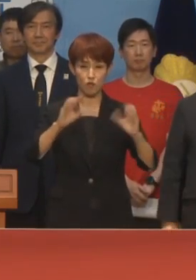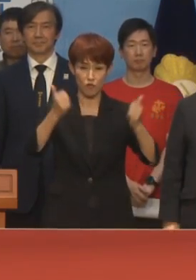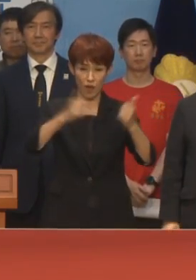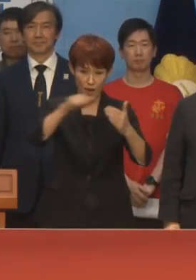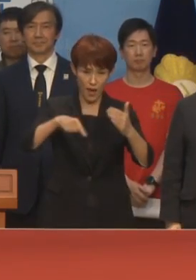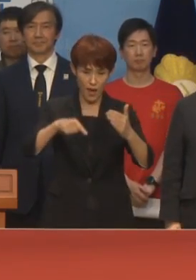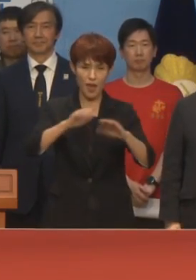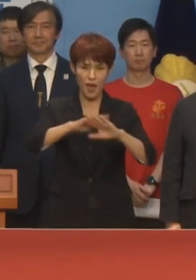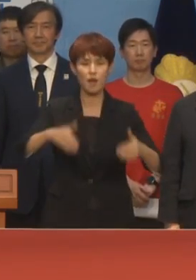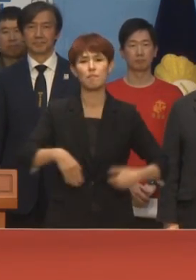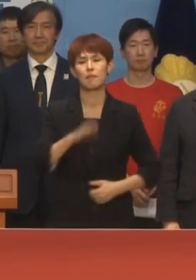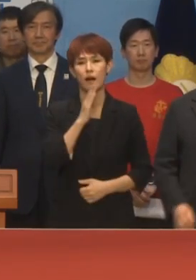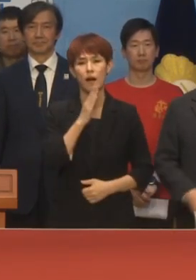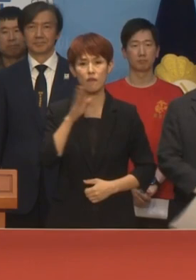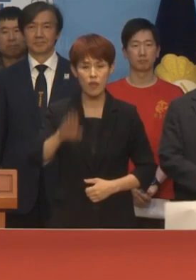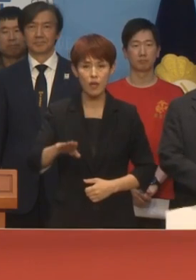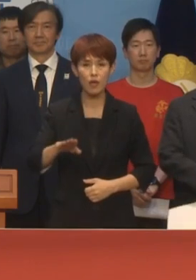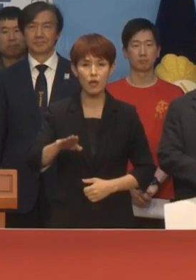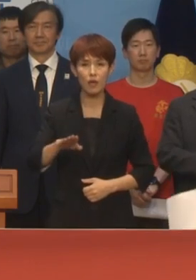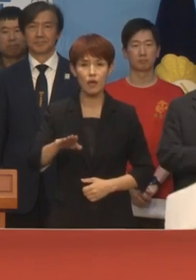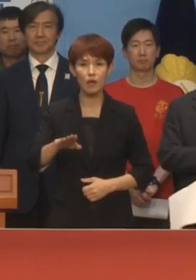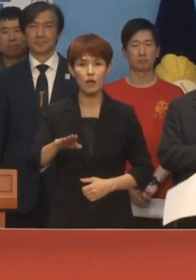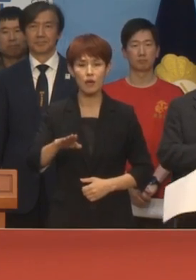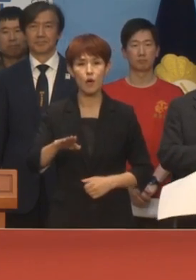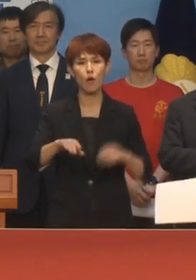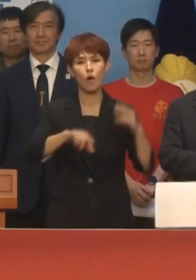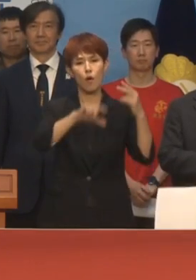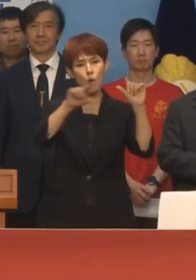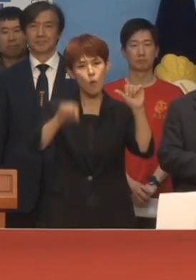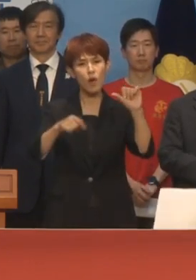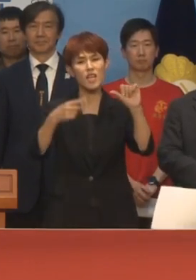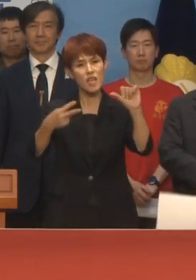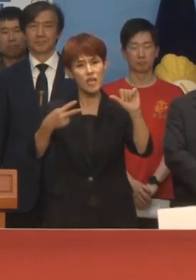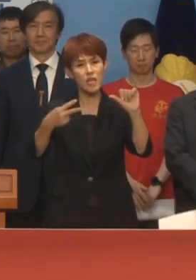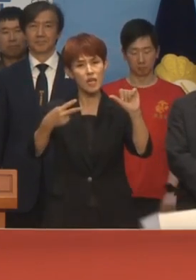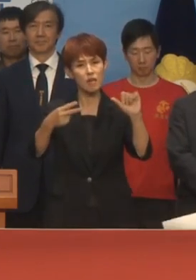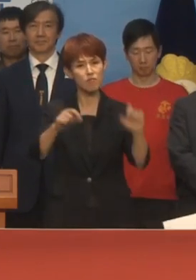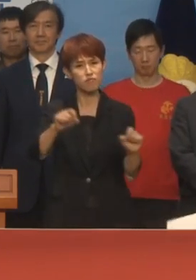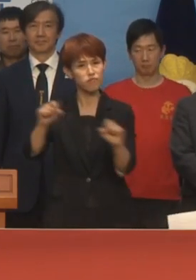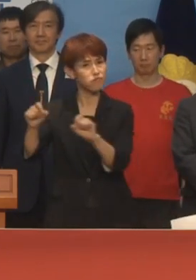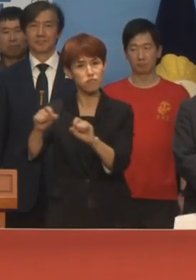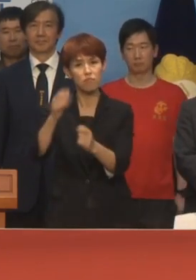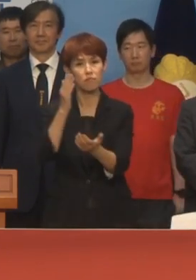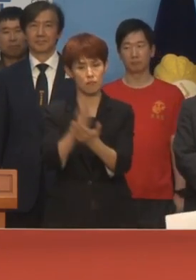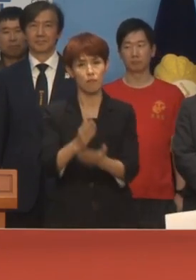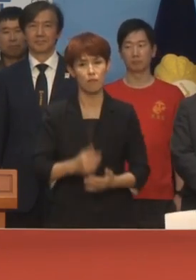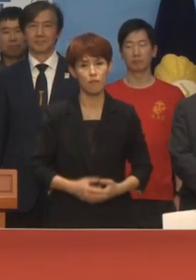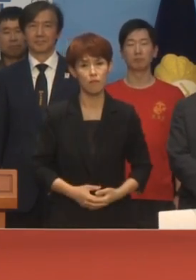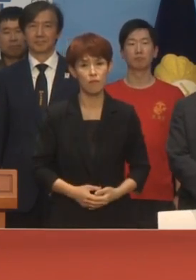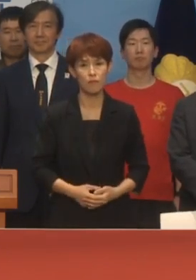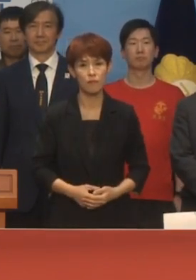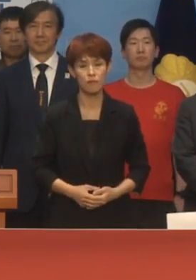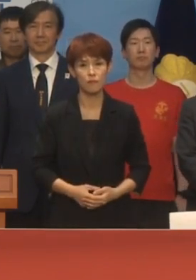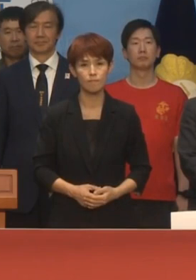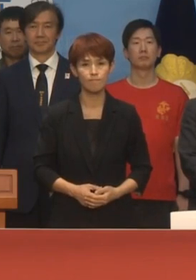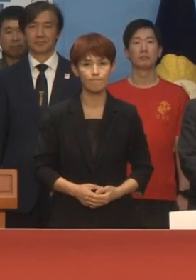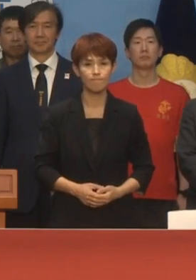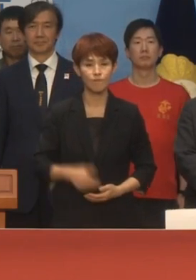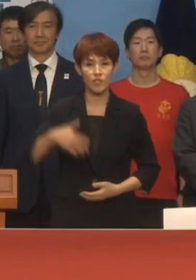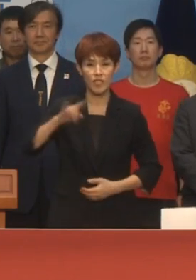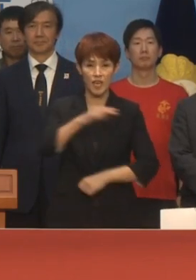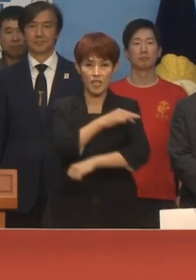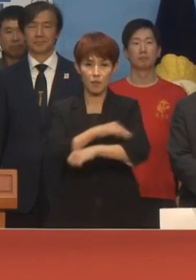타당한 일이지만 처리 시점을 굳이 5월 2일까지 미룰 이유가 없습니다.